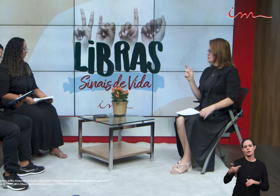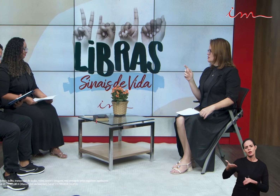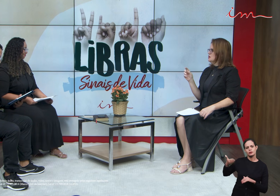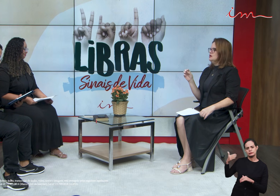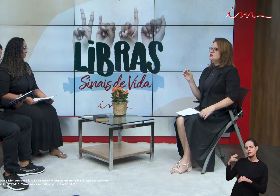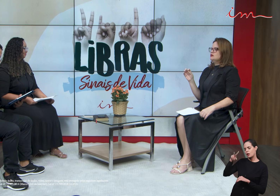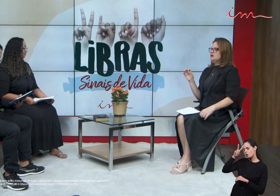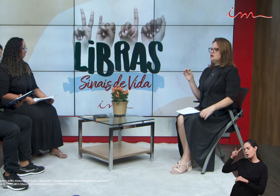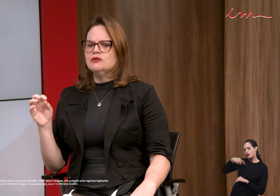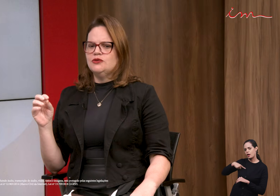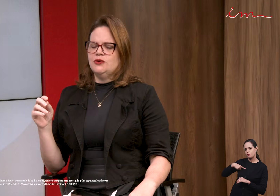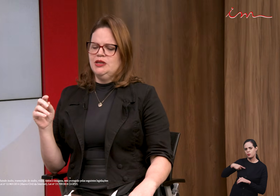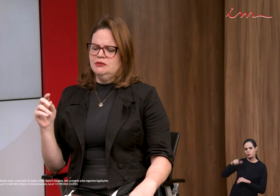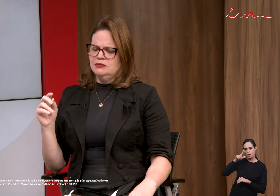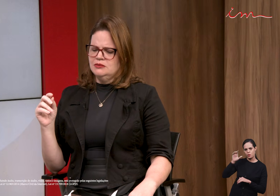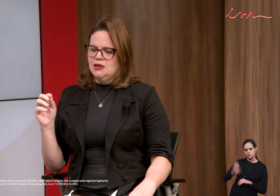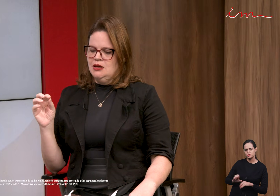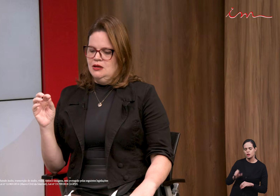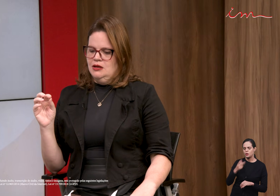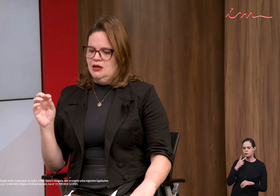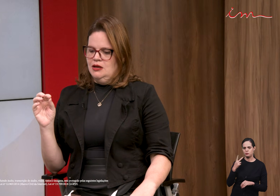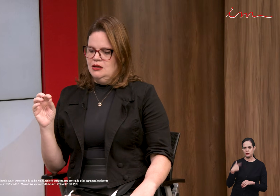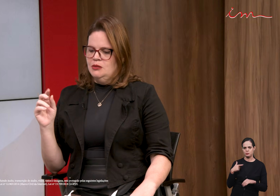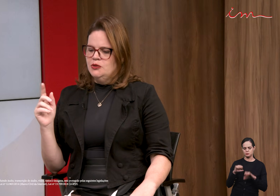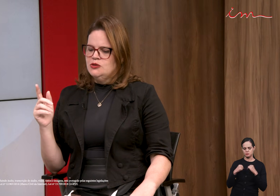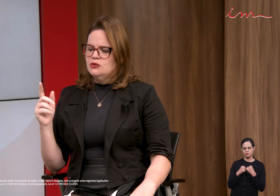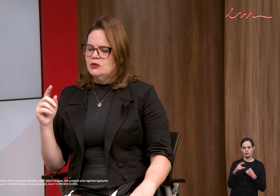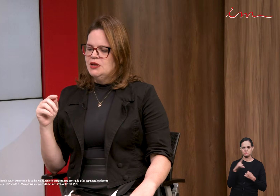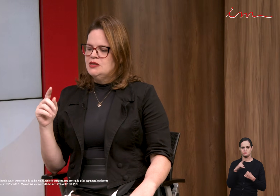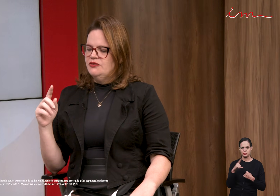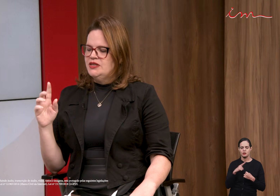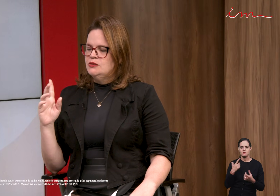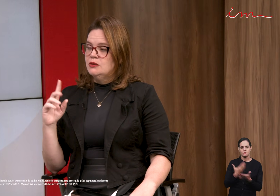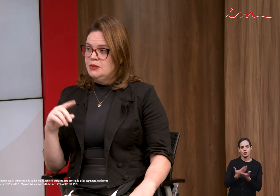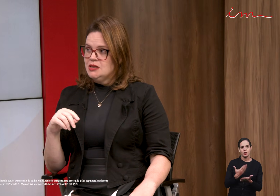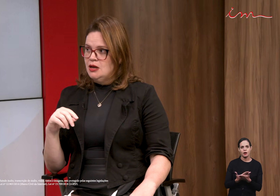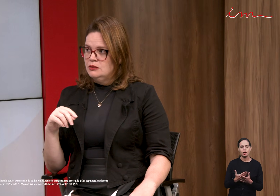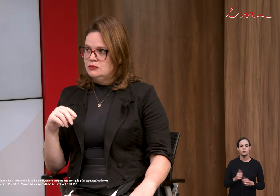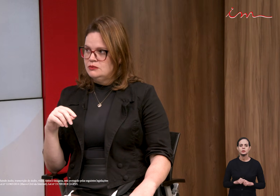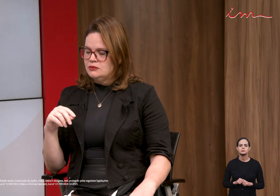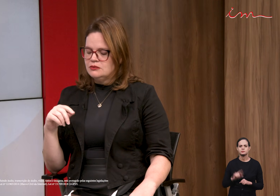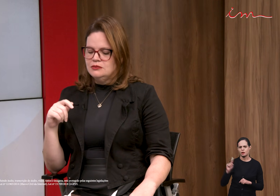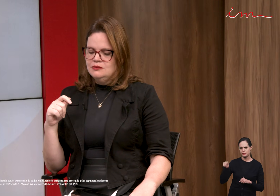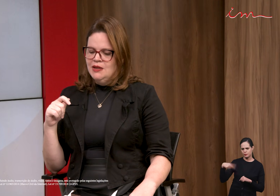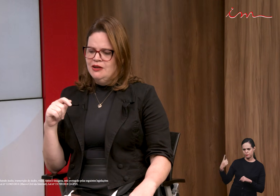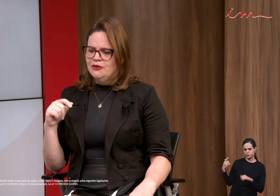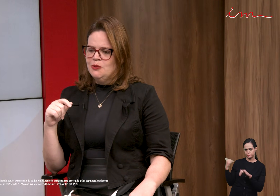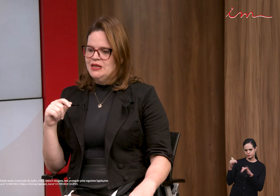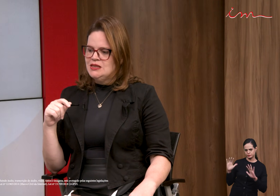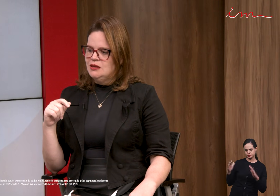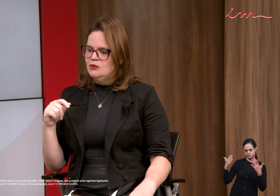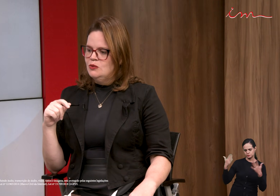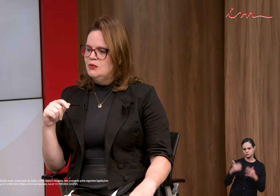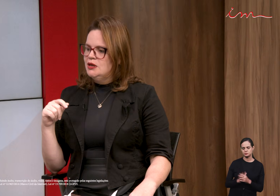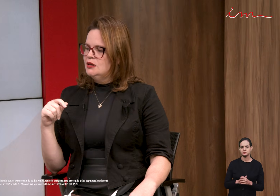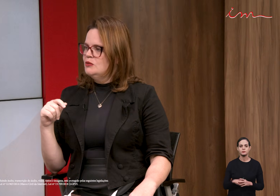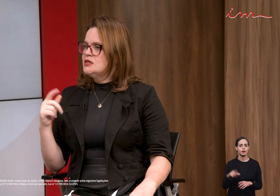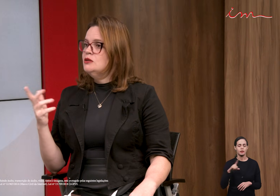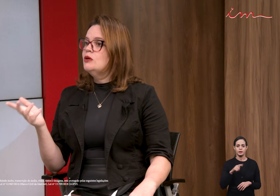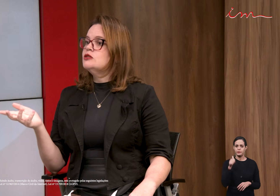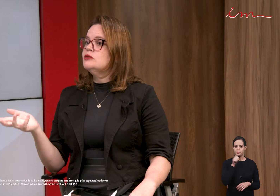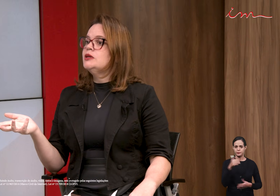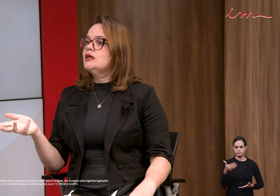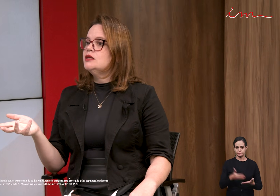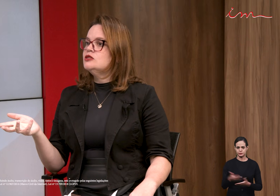falou bem assim, se eu não me engano, foi depois do Trombetas e Festa do ano passado. Ele falou bem assim,